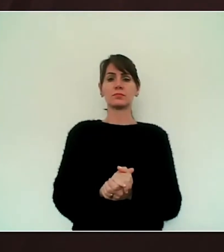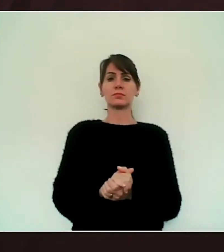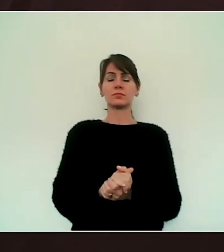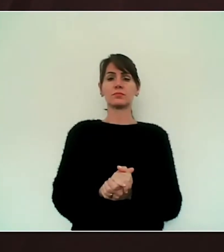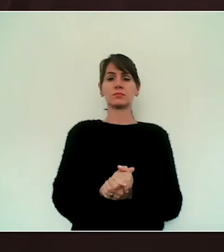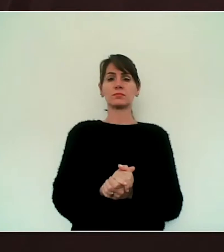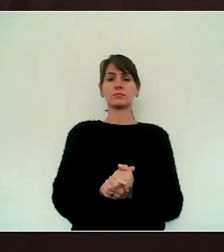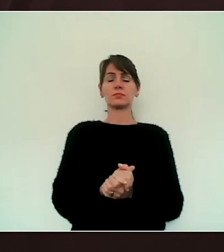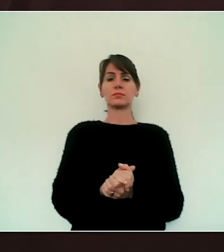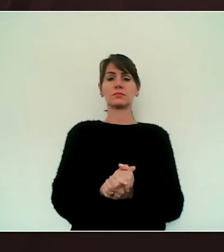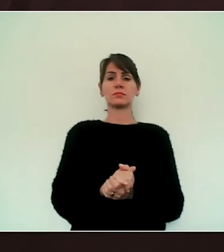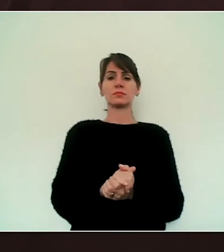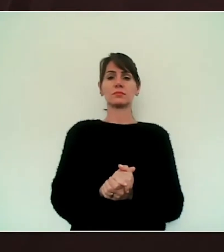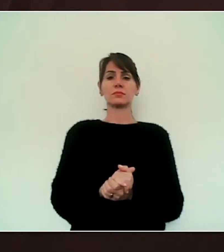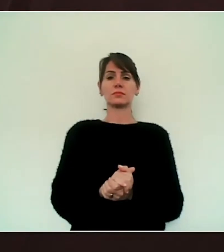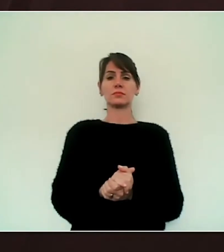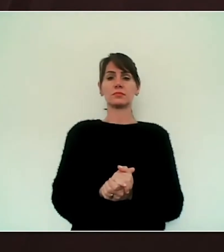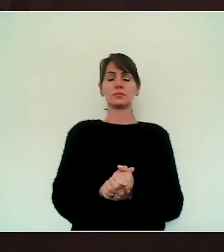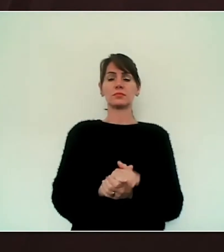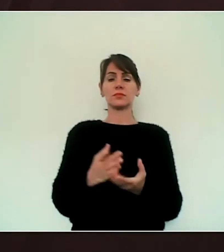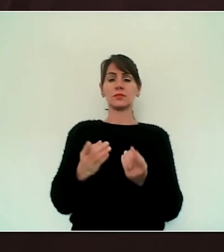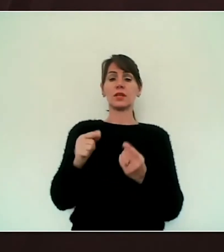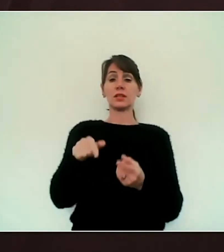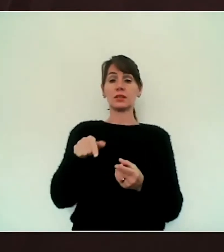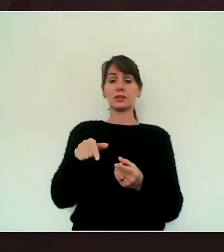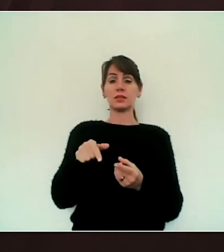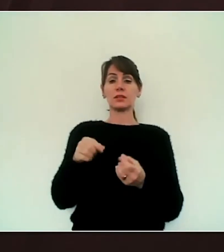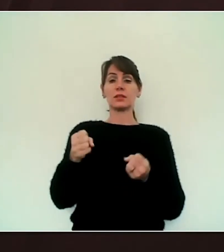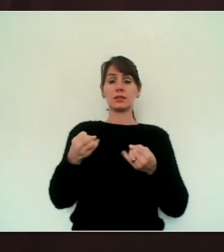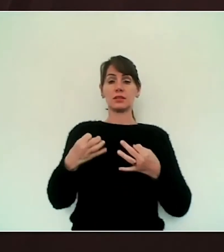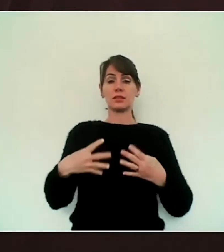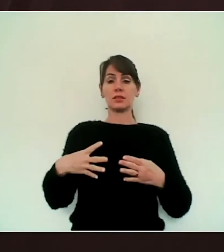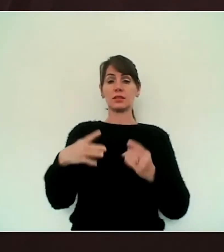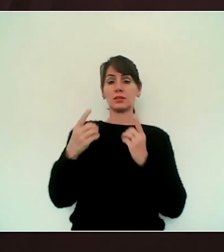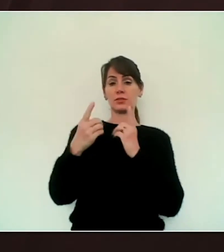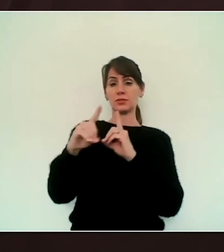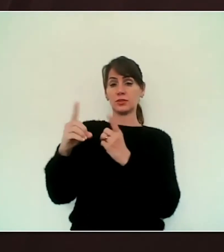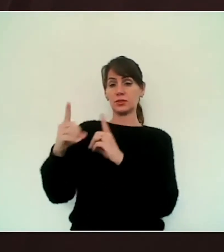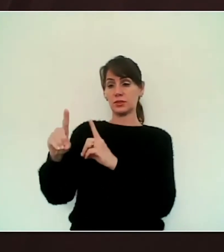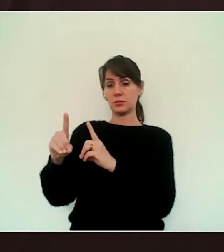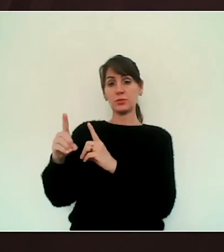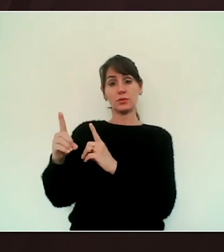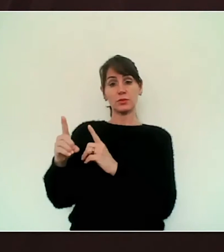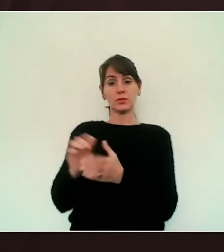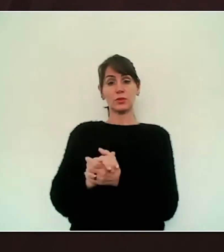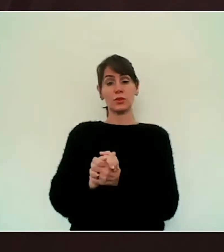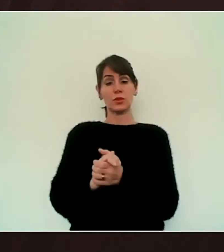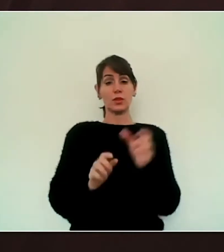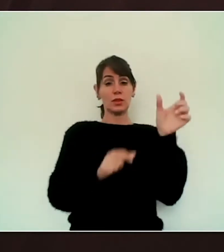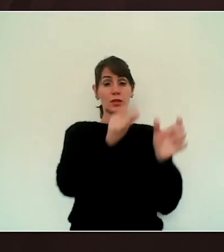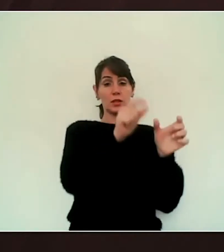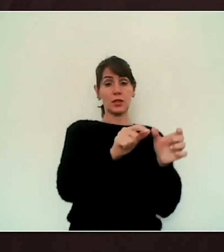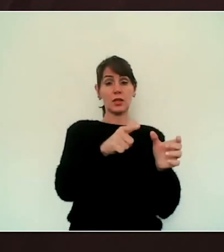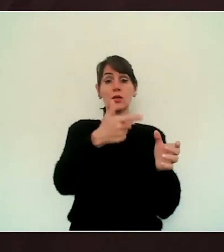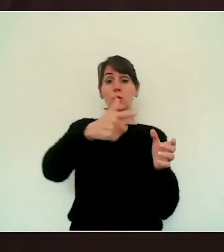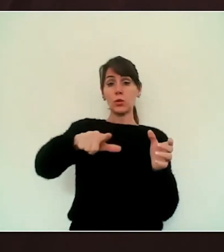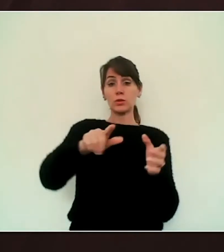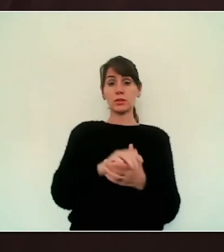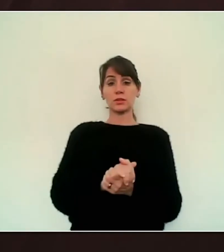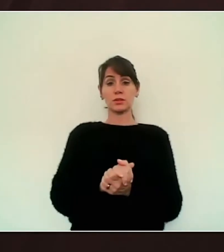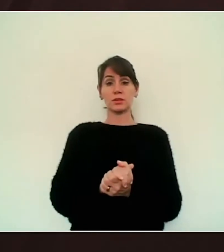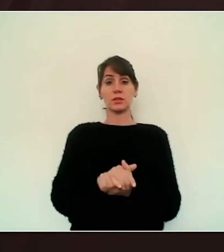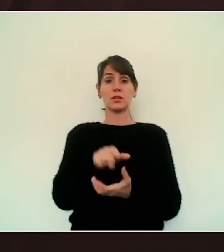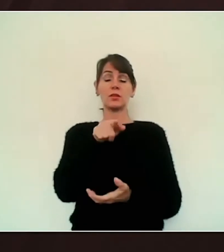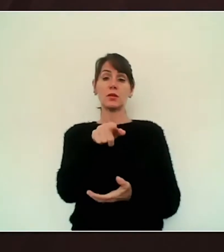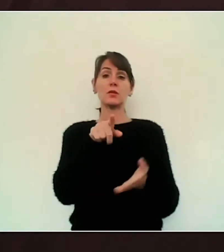tem os discípulos e os outros. Você quer fazer parte dos discípulos ou dos